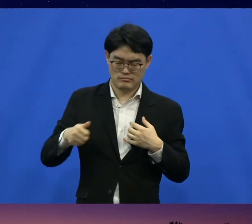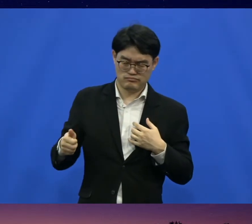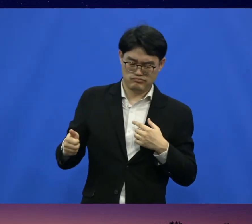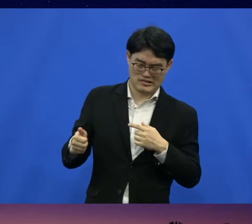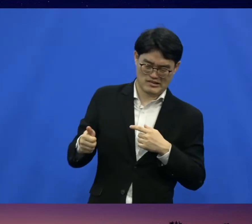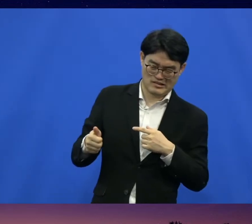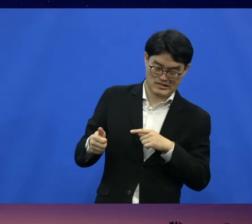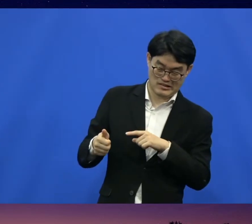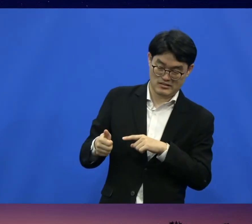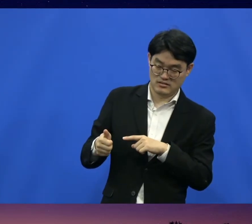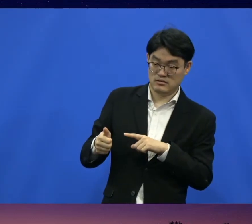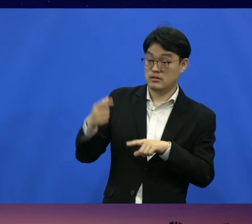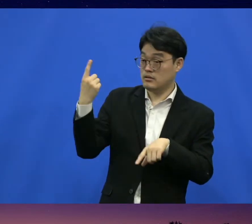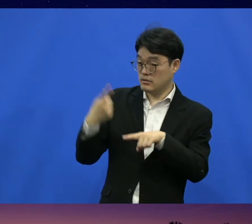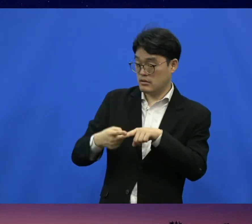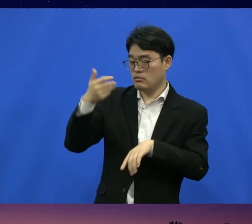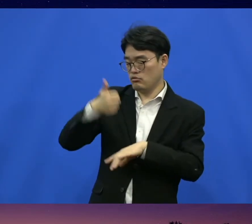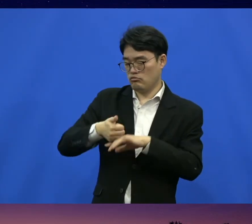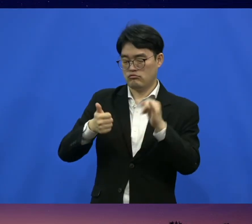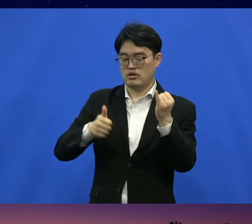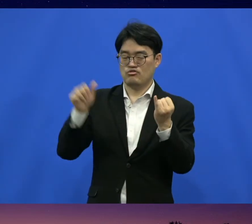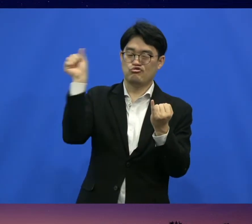그리고 결국은 저주를 받죠.